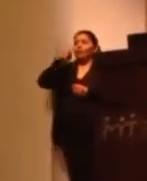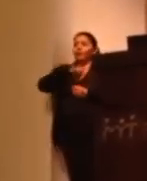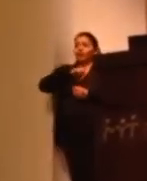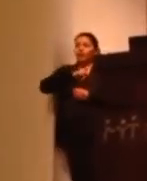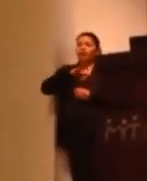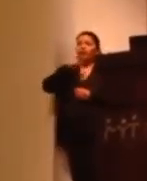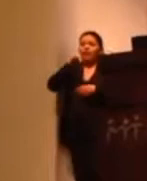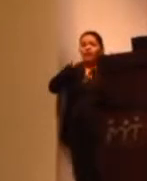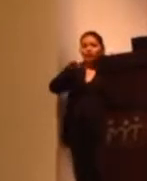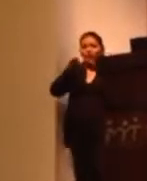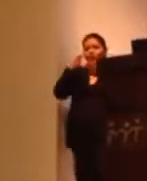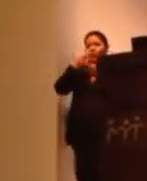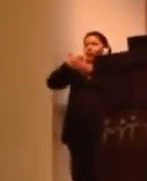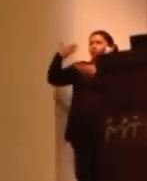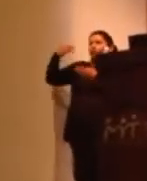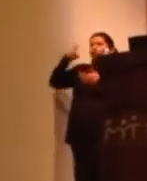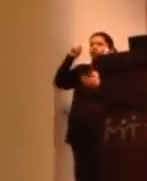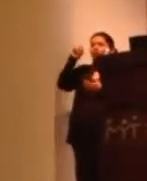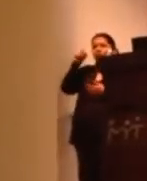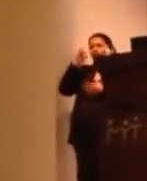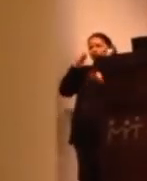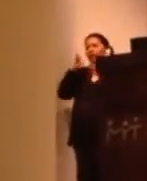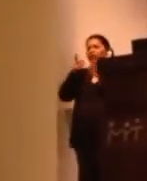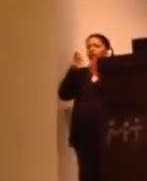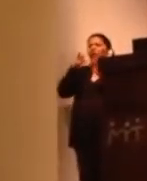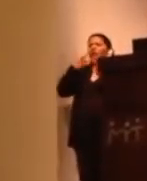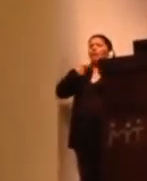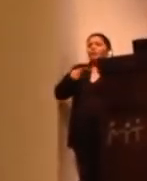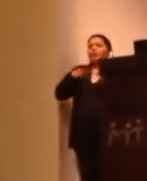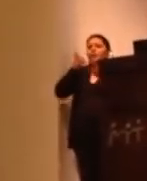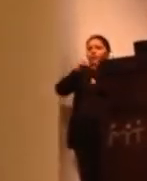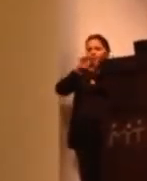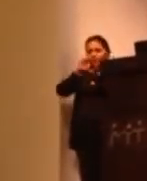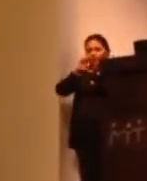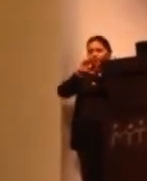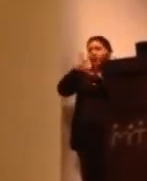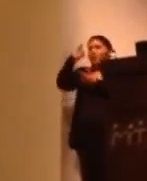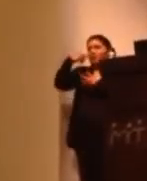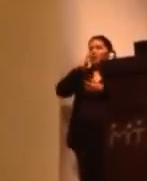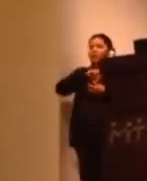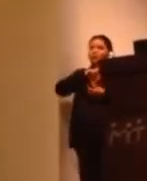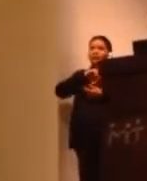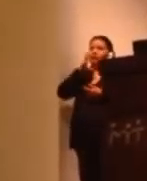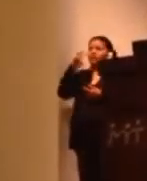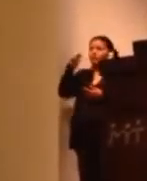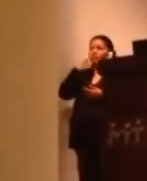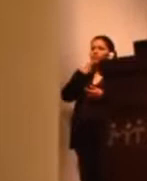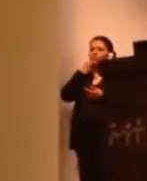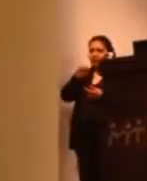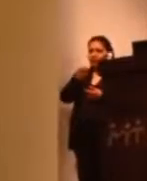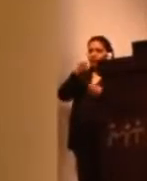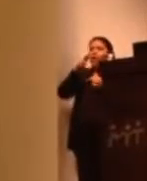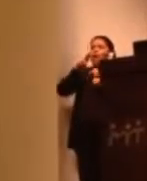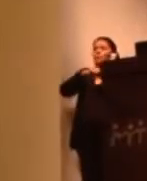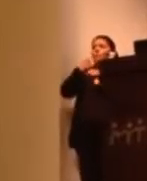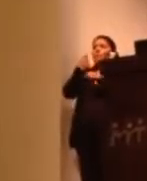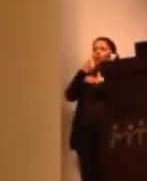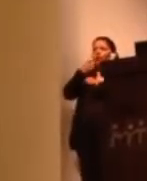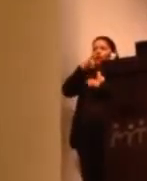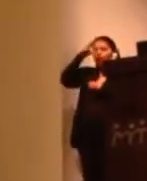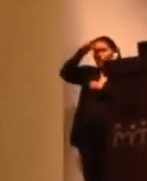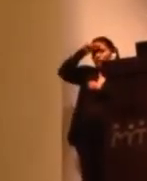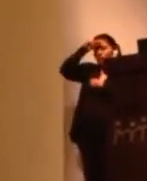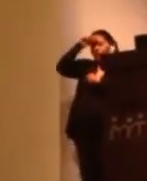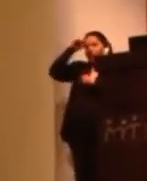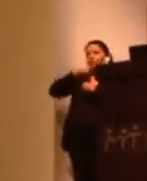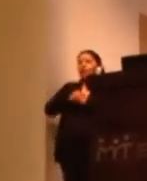que trabajo desde hace 20 y tantos años con personas con discapacidad, para mí no sirve. Porque el coeficiente intelectual